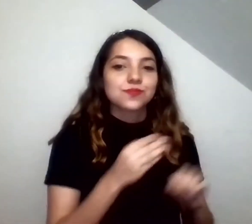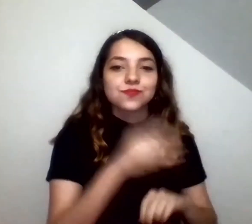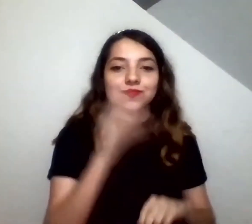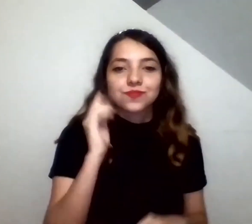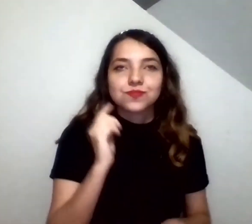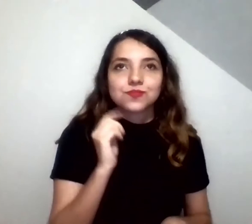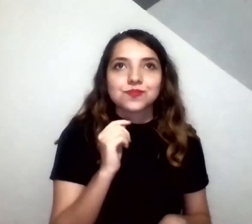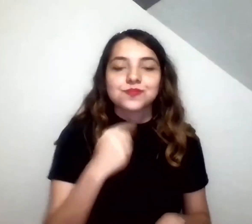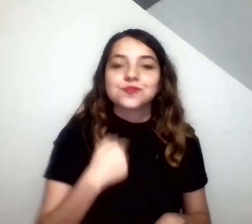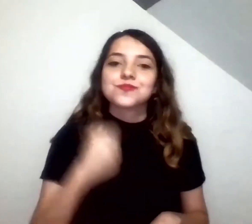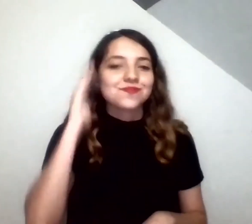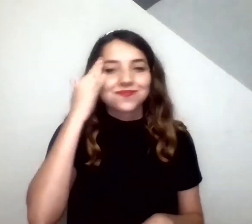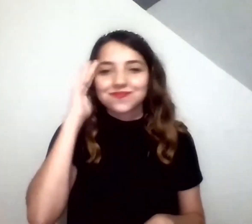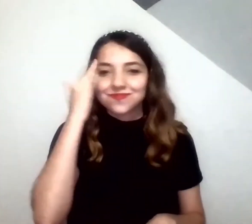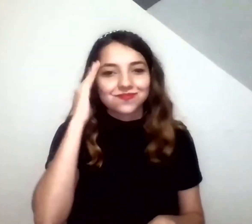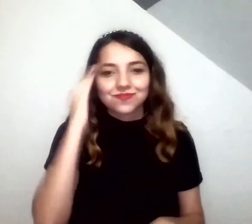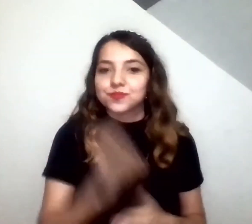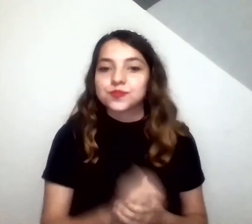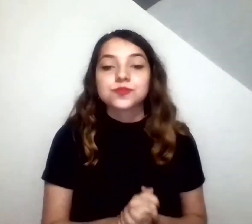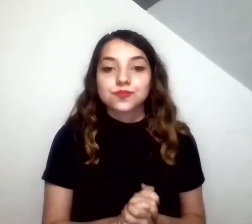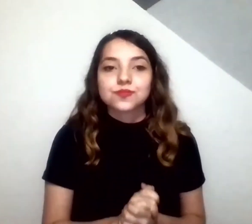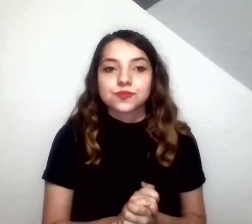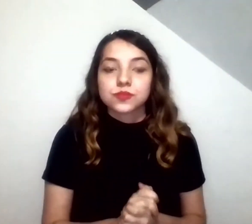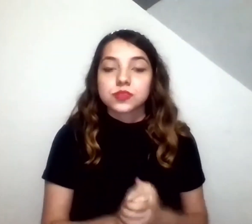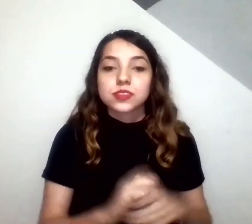Mas quando eu ia nas reuniões de língua de sinais, eu não entendia.